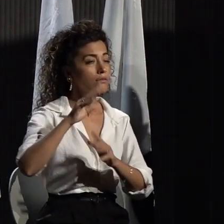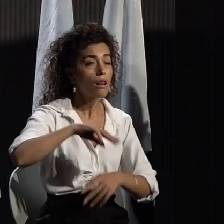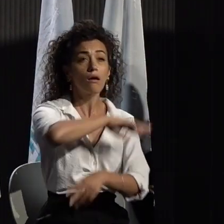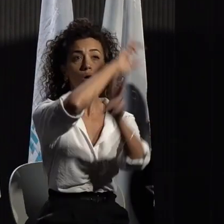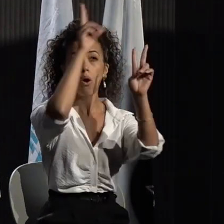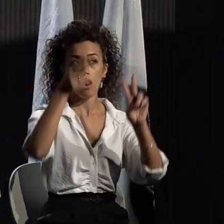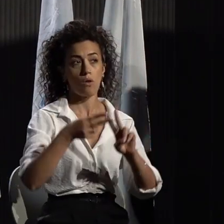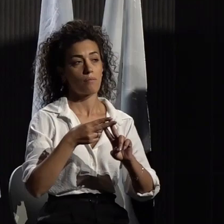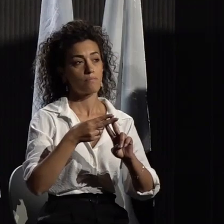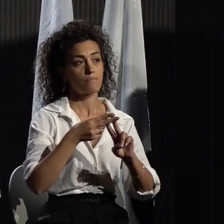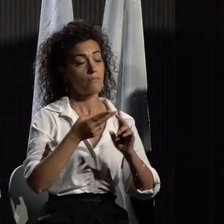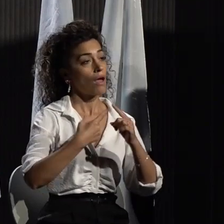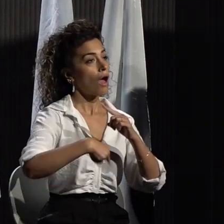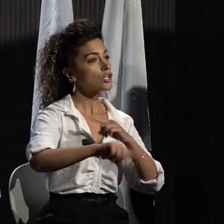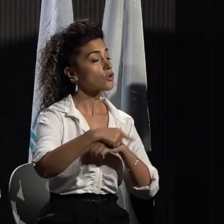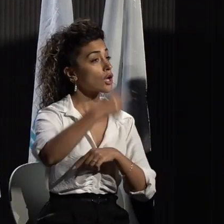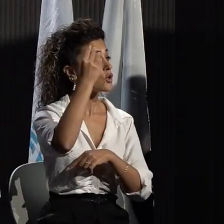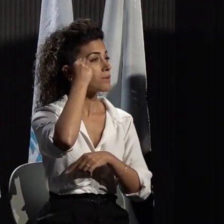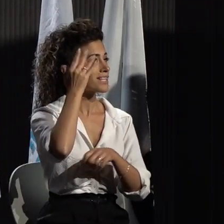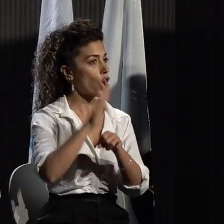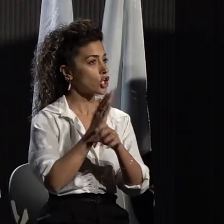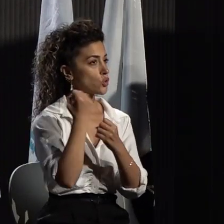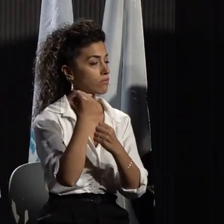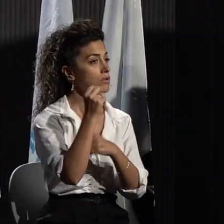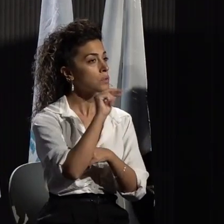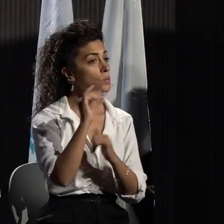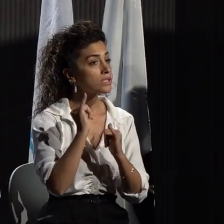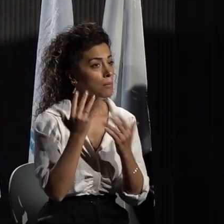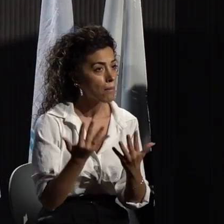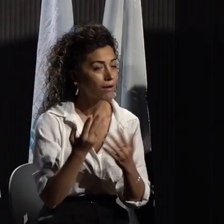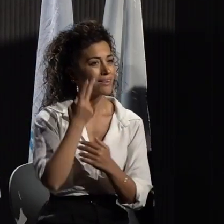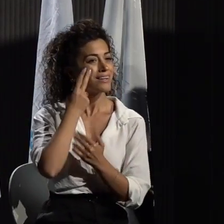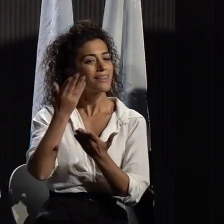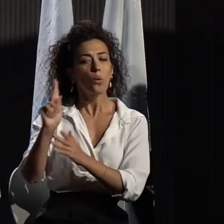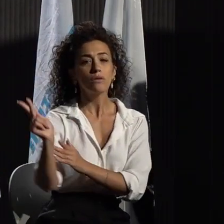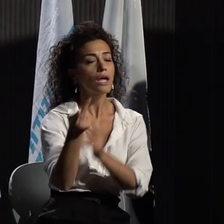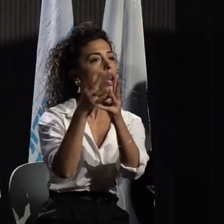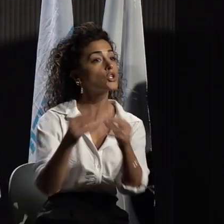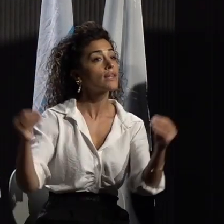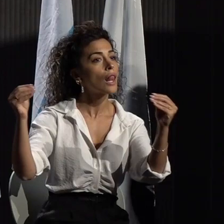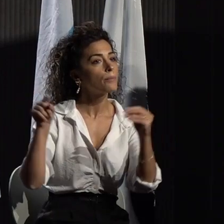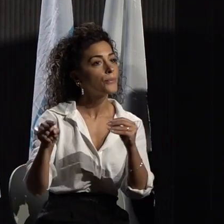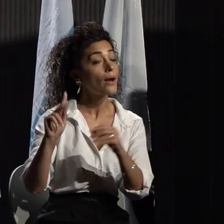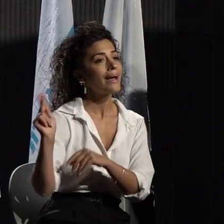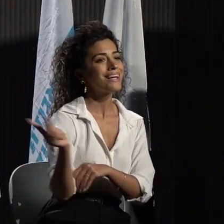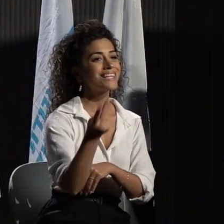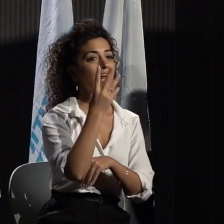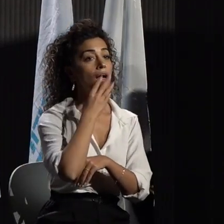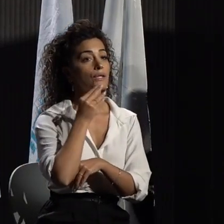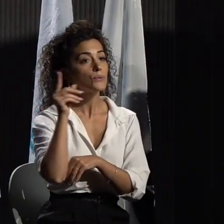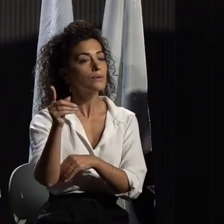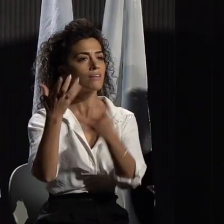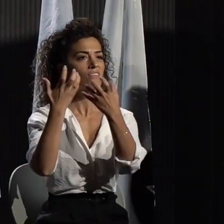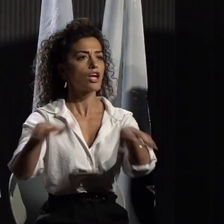עומד יום הזיכרון לשואה ולגבורה בסימן ראו היו קהילות ואיננו עוד הקהילה היהודית